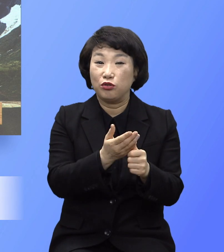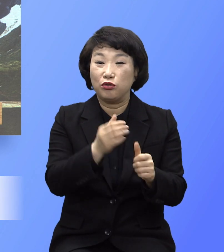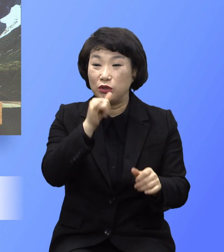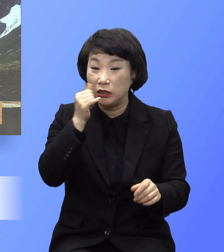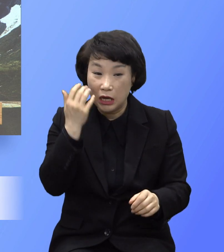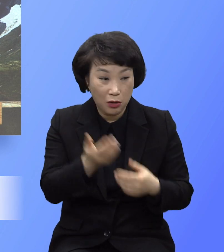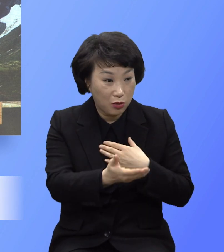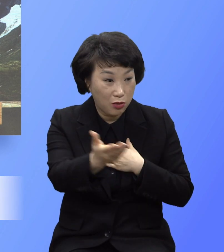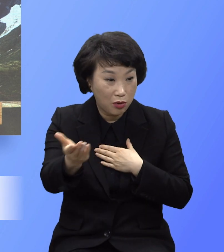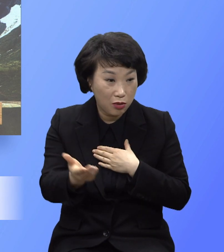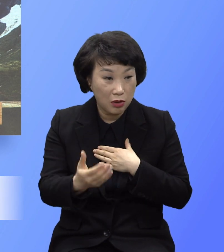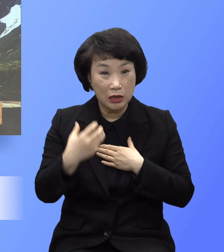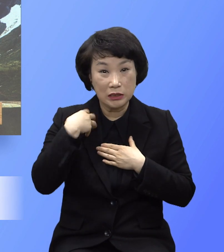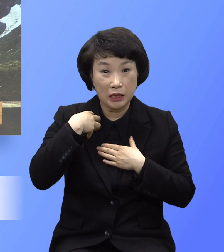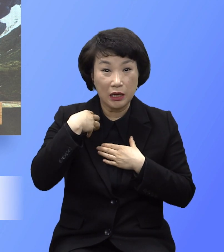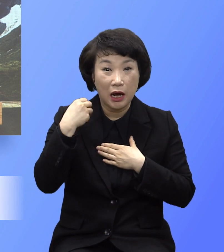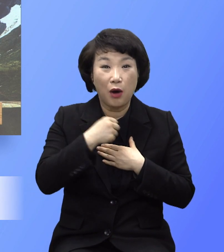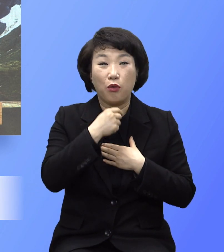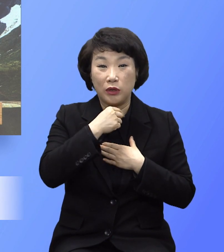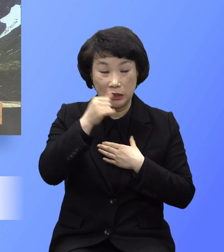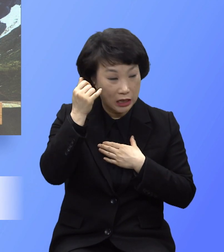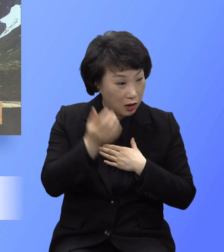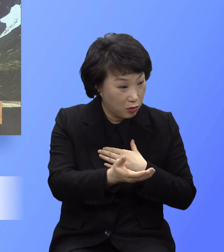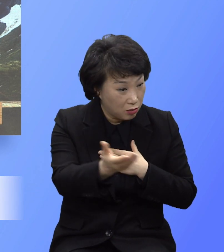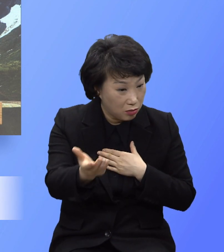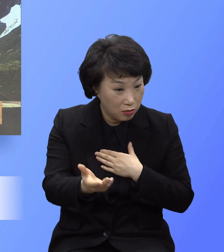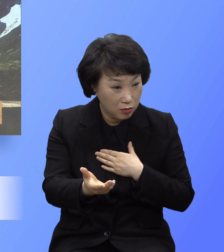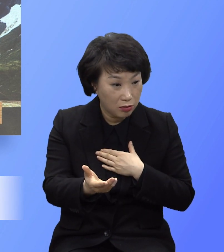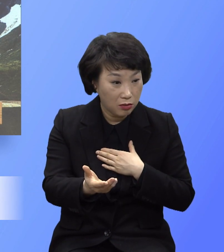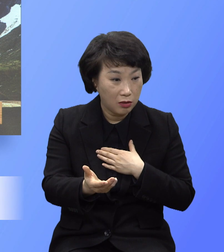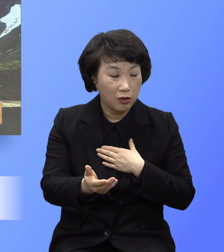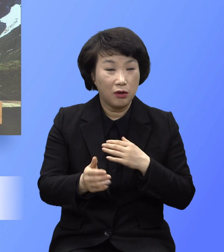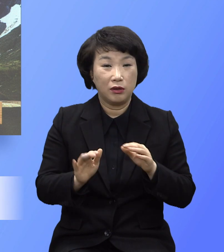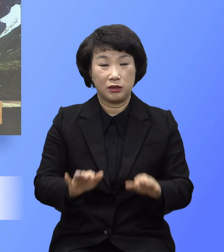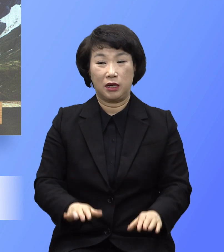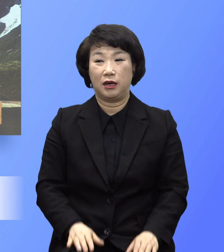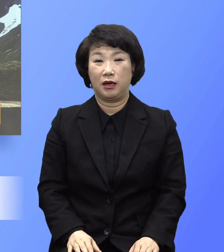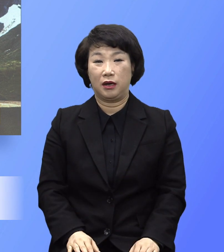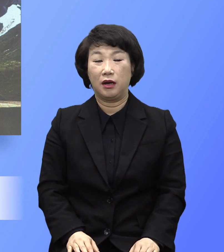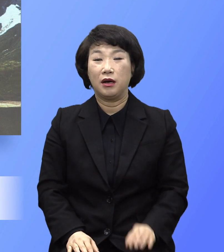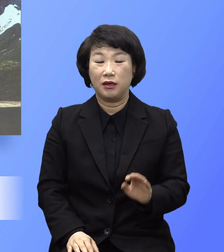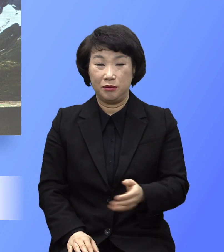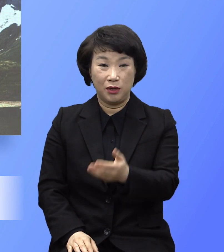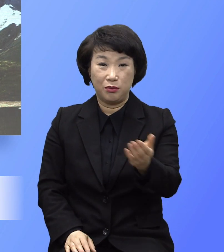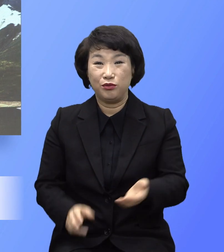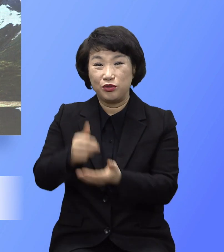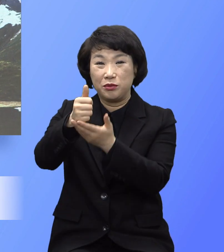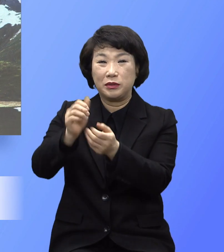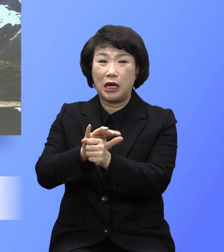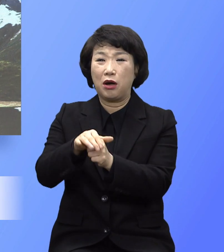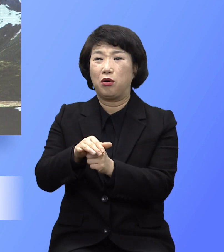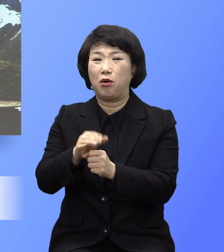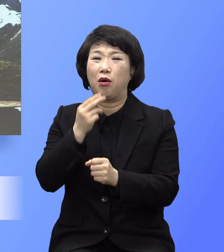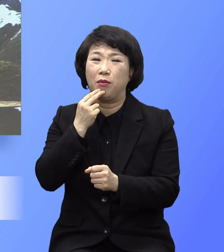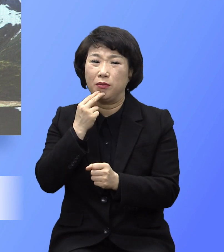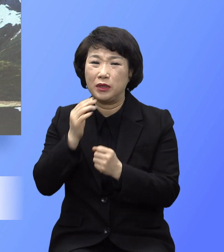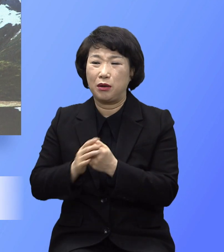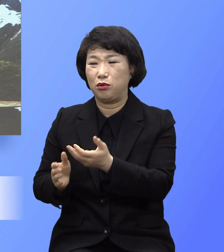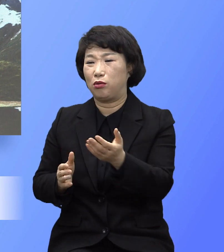그 말이야. 책임을 지려고 하고 있느냐 그 말이야. 그러면 주님 사랑하지 않는